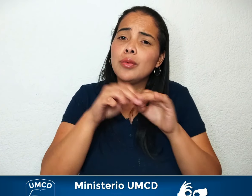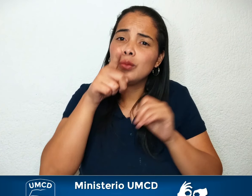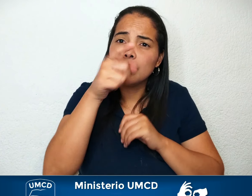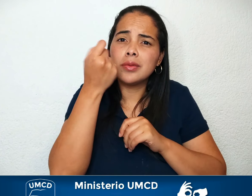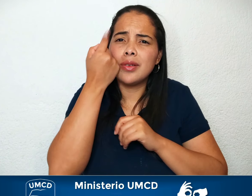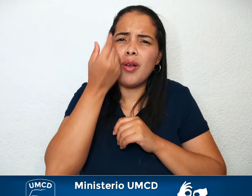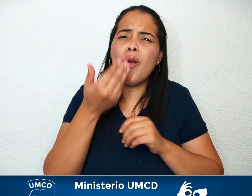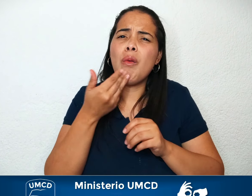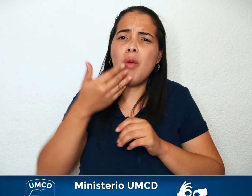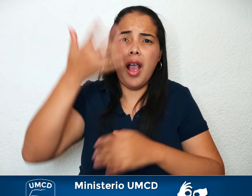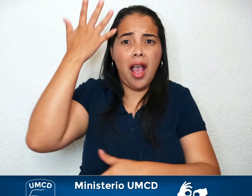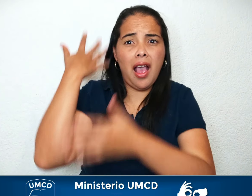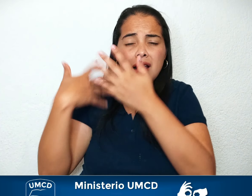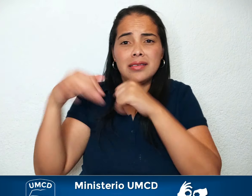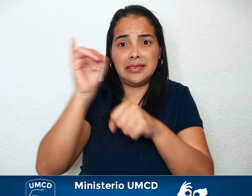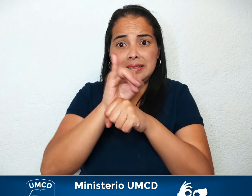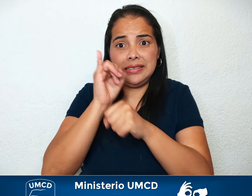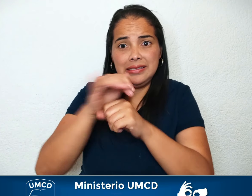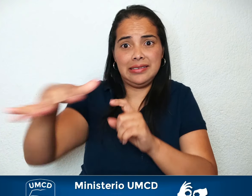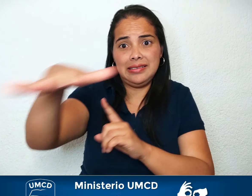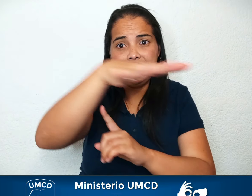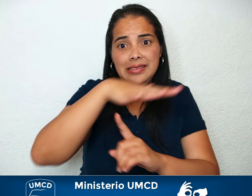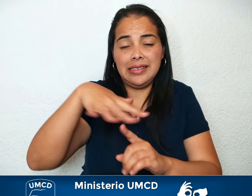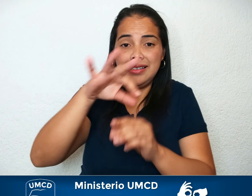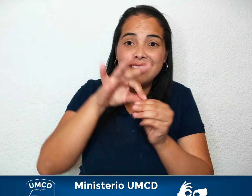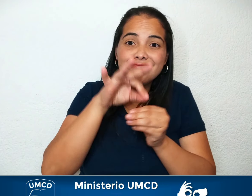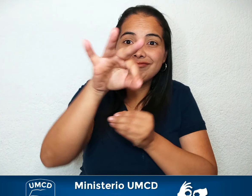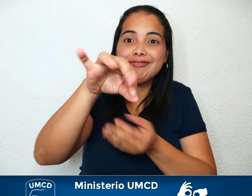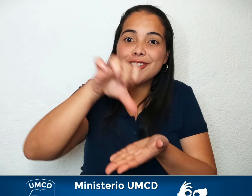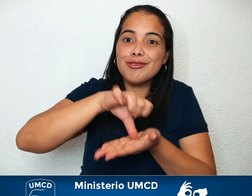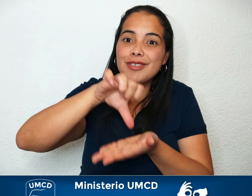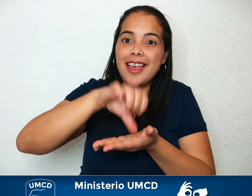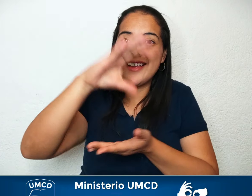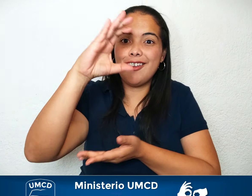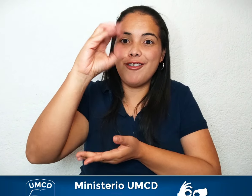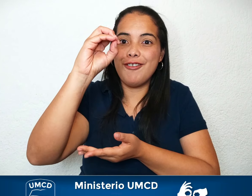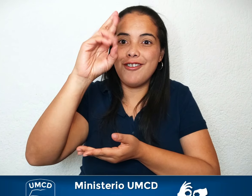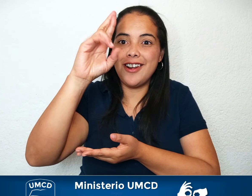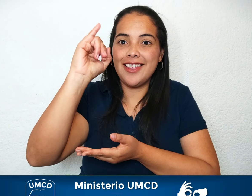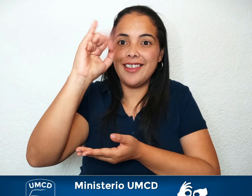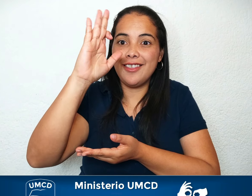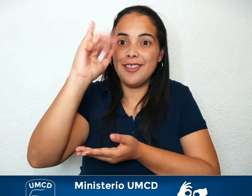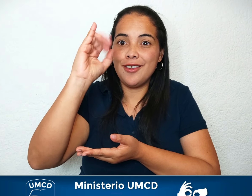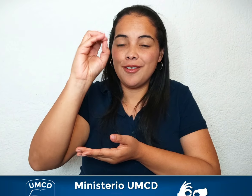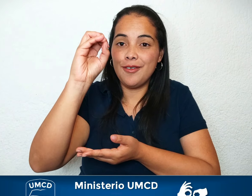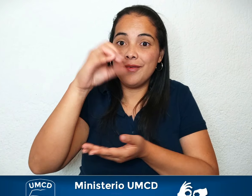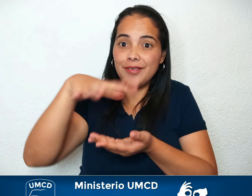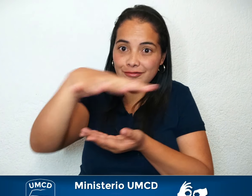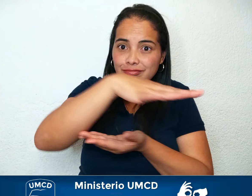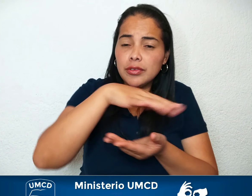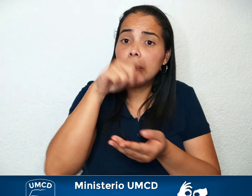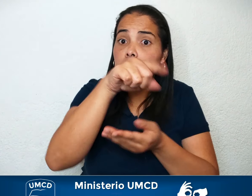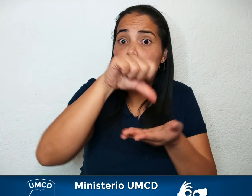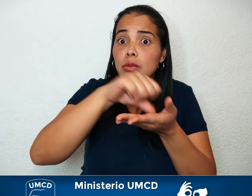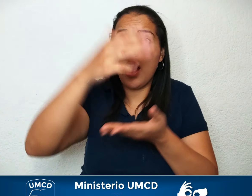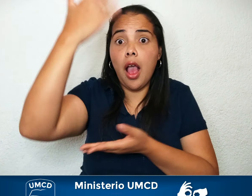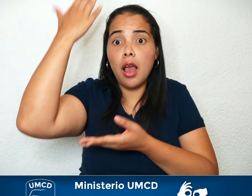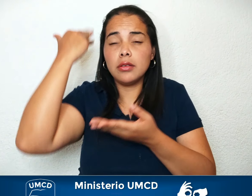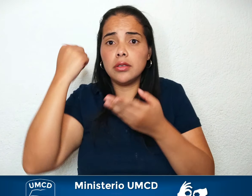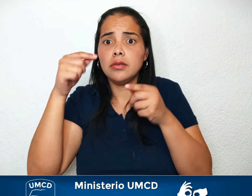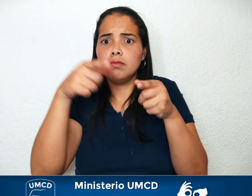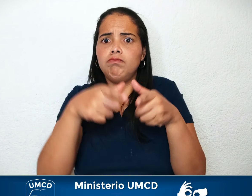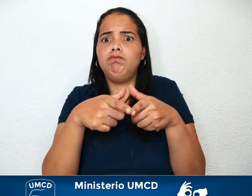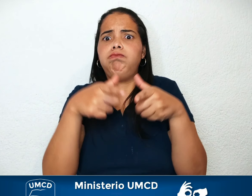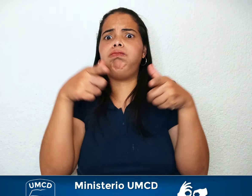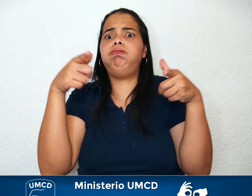que ir a entender el contexto de la iglesia. La ciudad de Corinto era una de las ciudades más importantes que existía